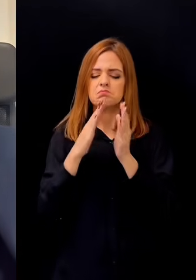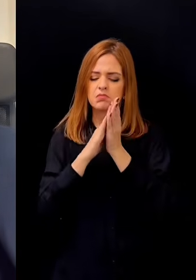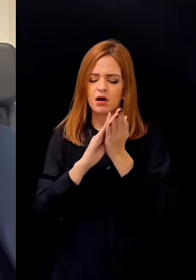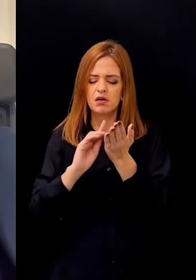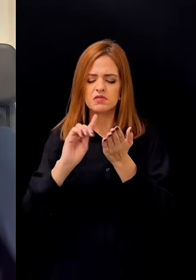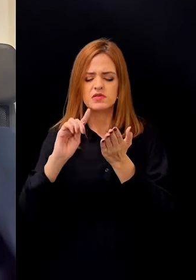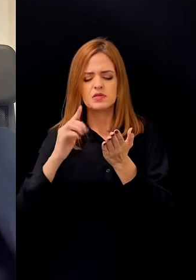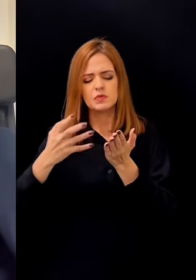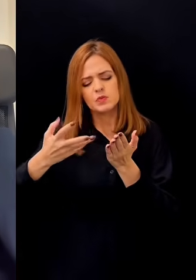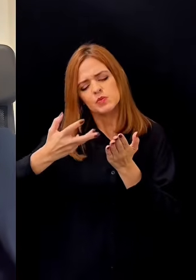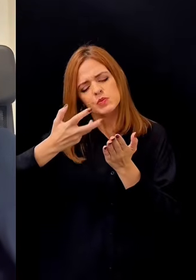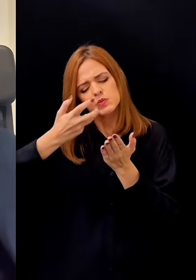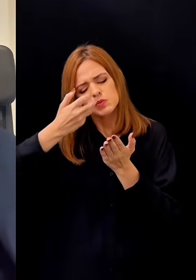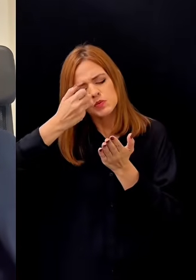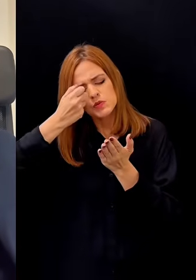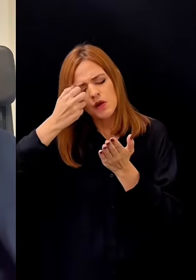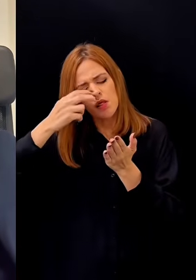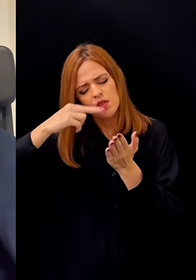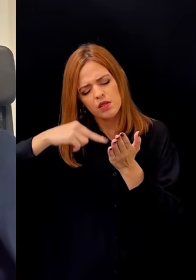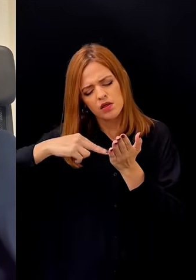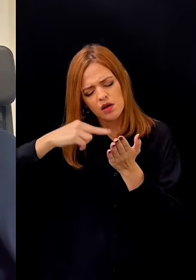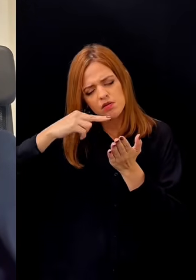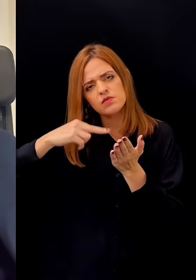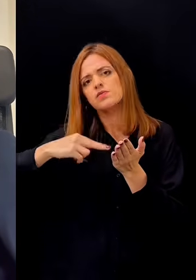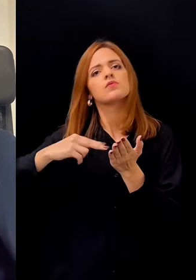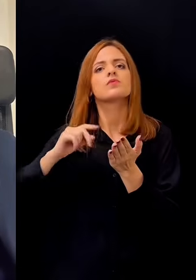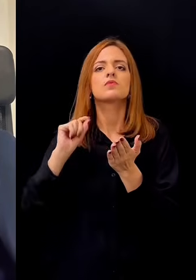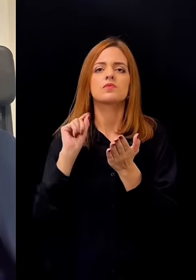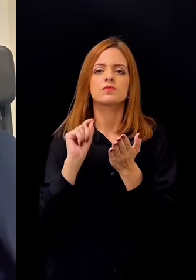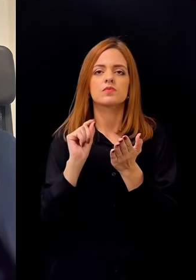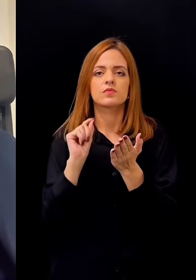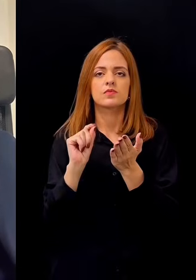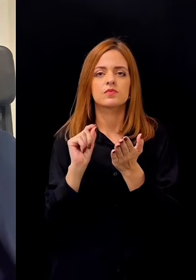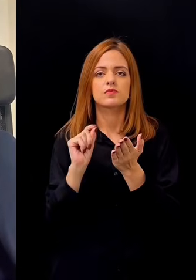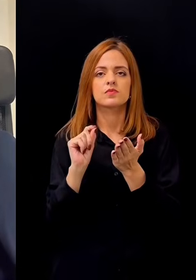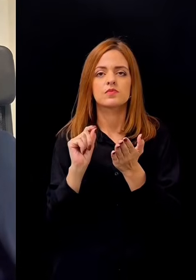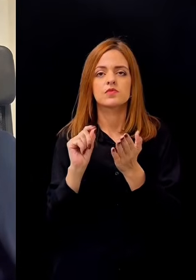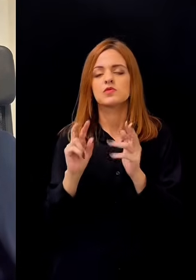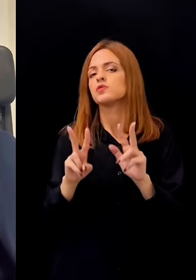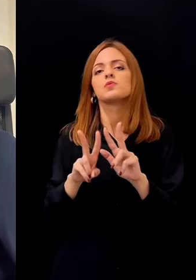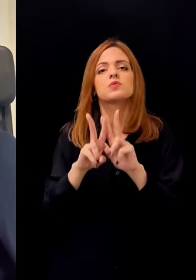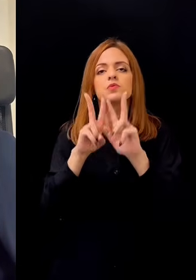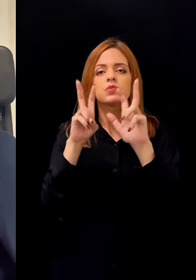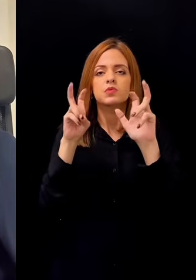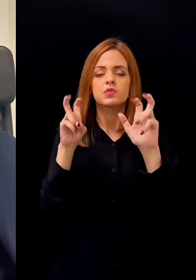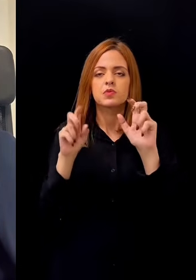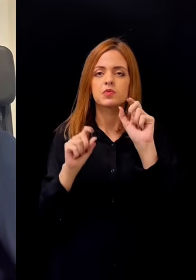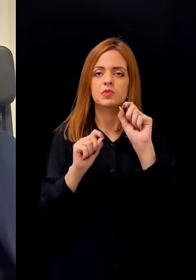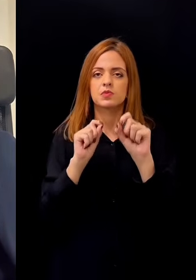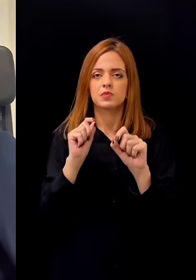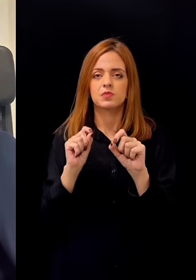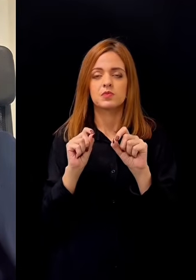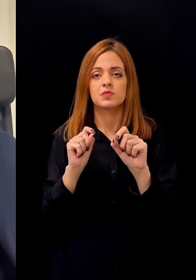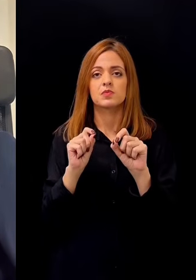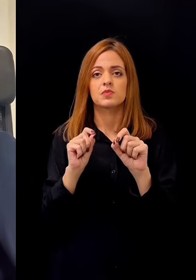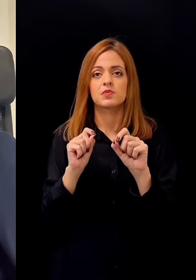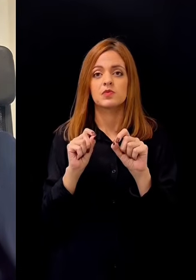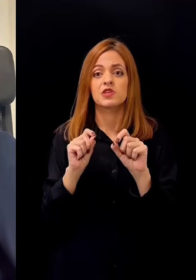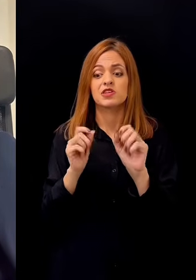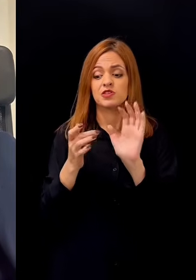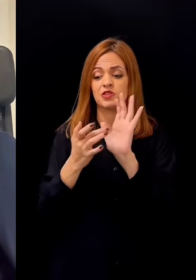meditando ainda há pouco é com respeito às palavras